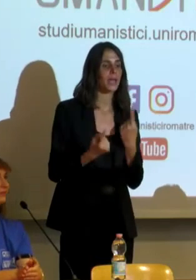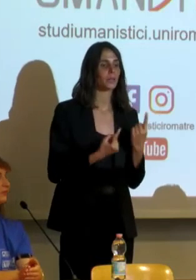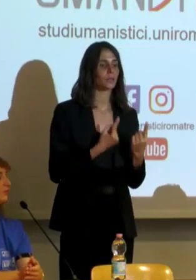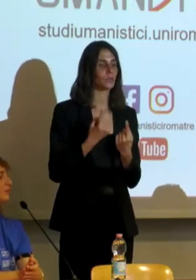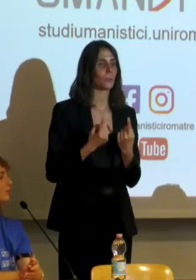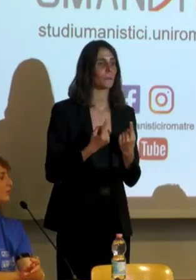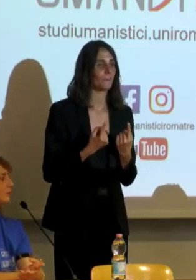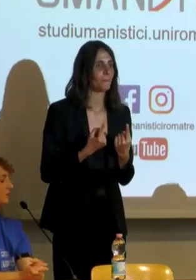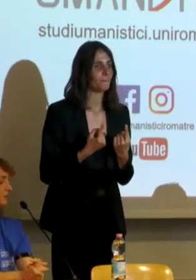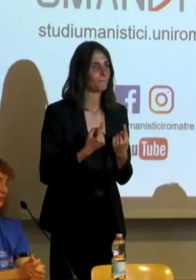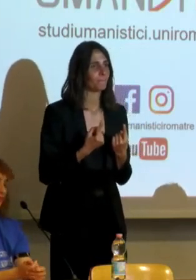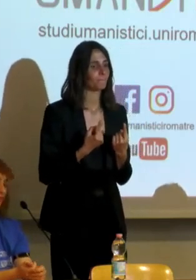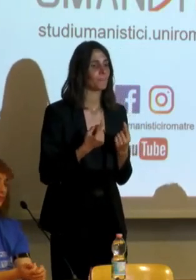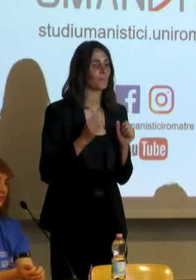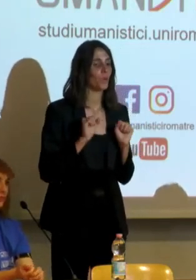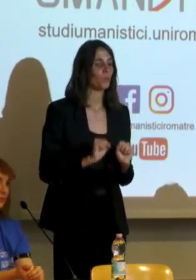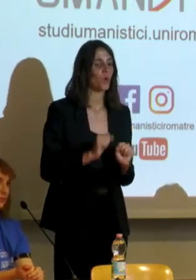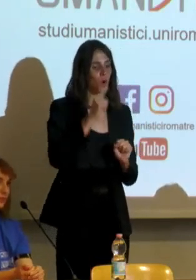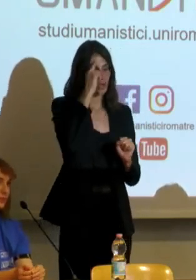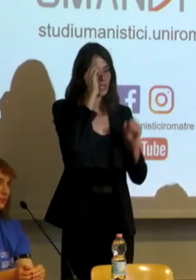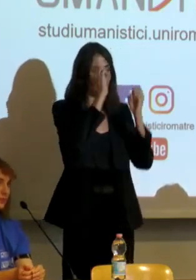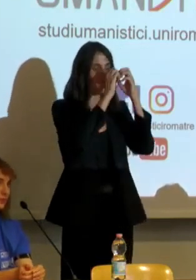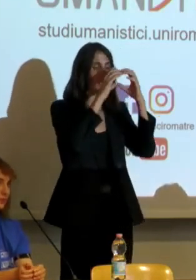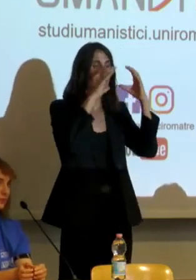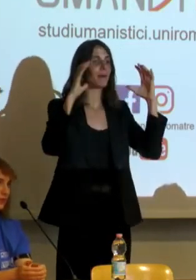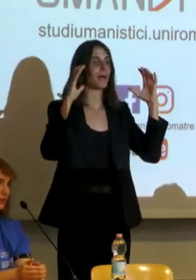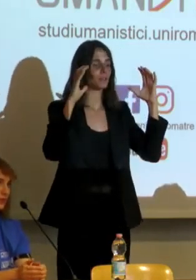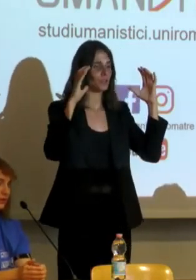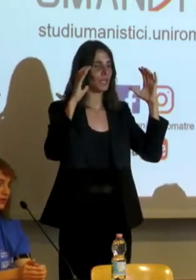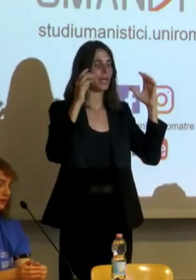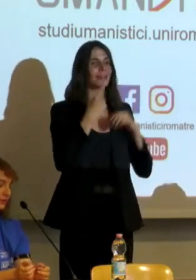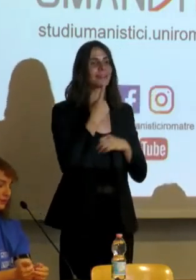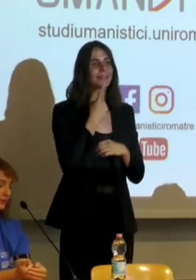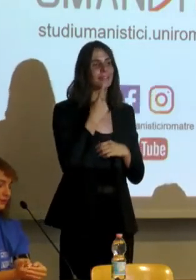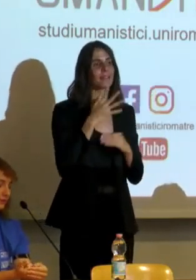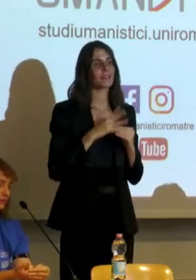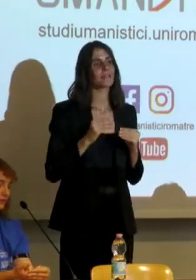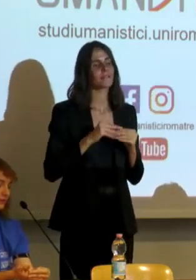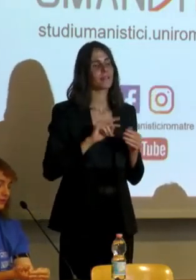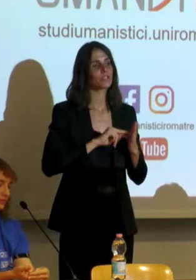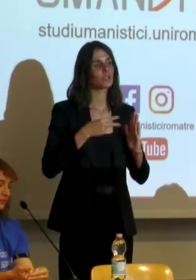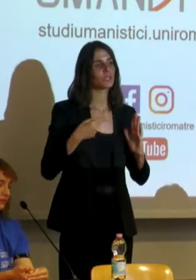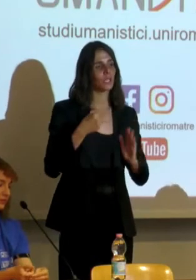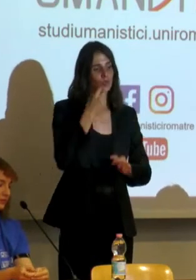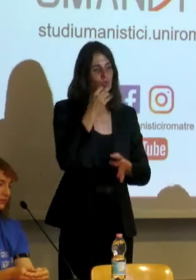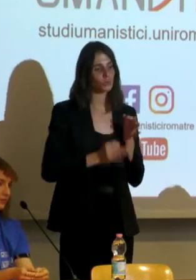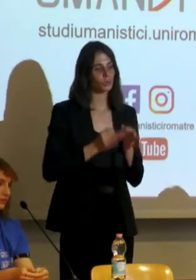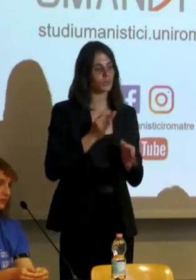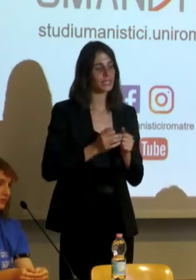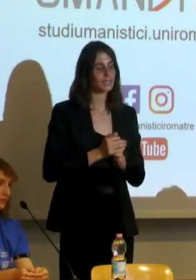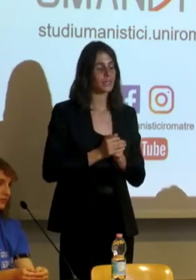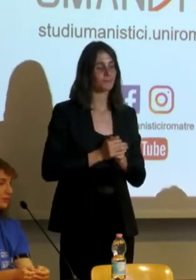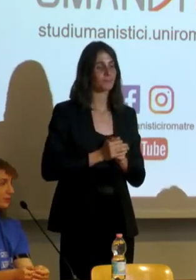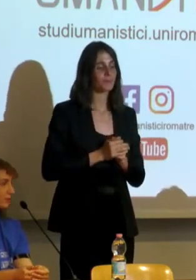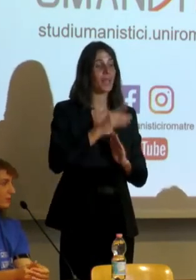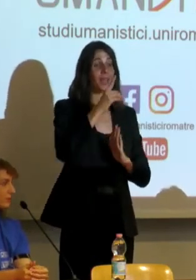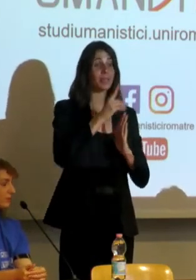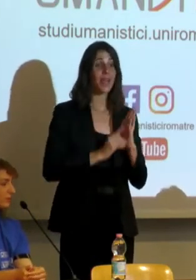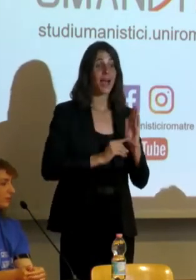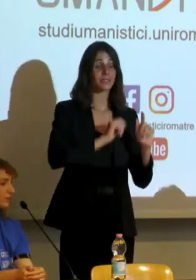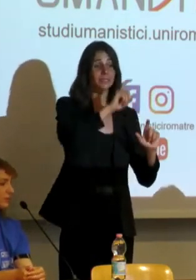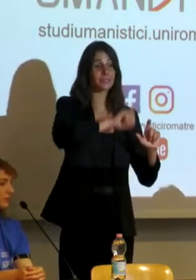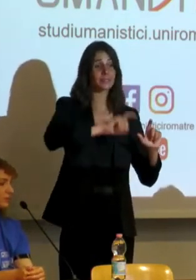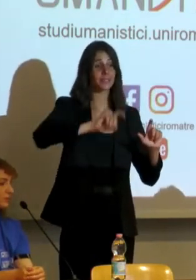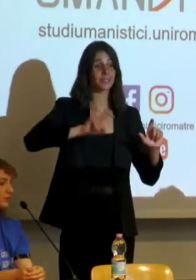immagina maggiore opportunità per chi fa ingegneria, per chi fa giurisprudenza e così via. Statistica alla mano, potremmo contestare